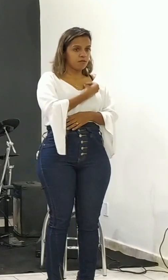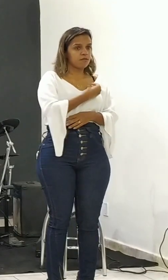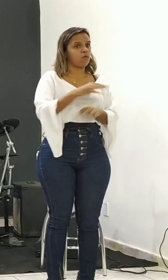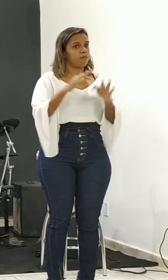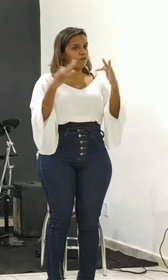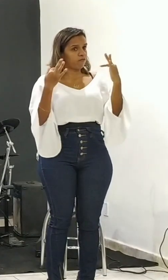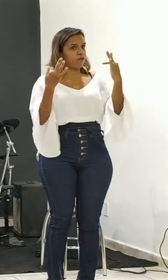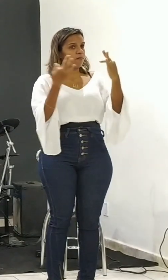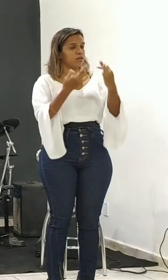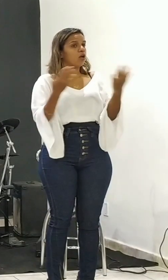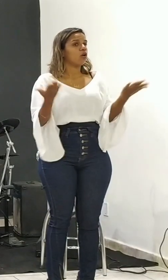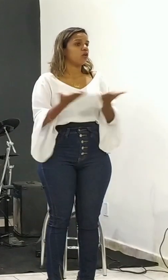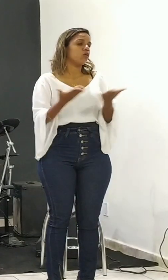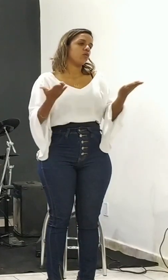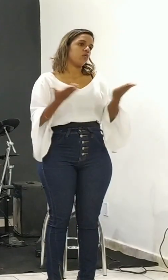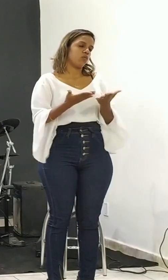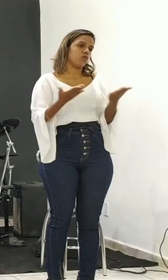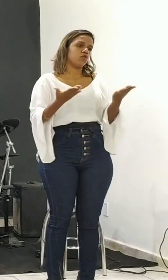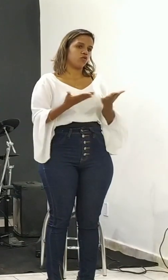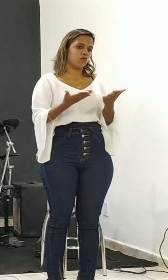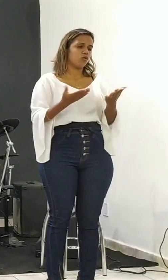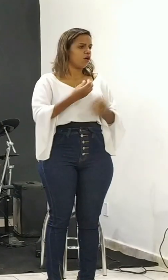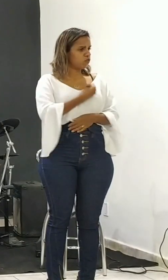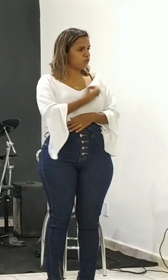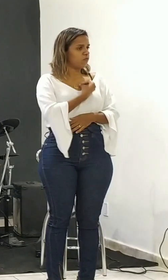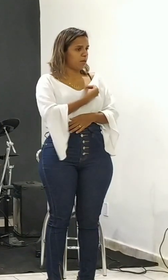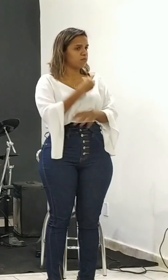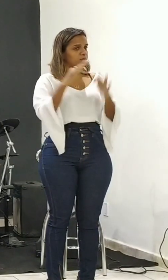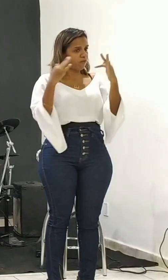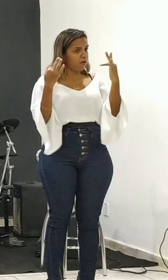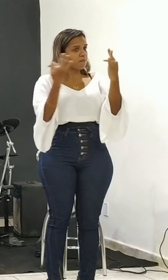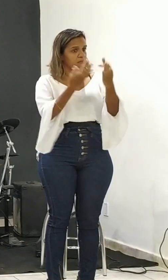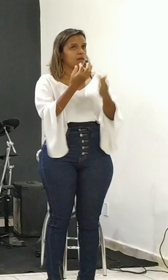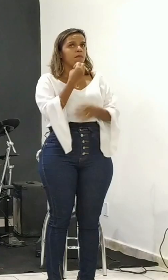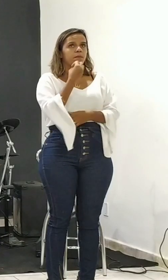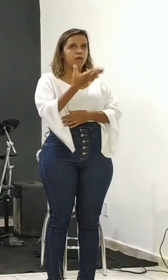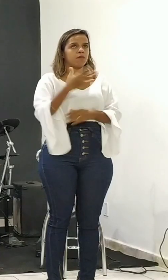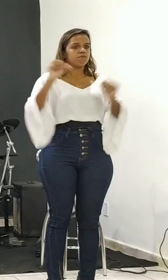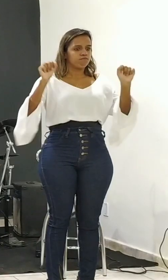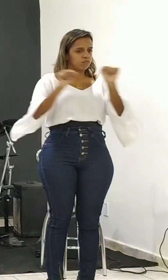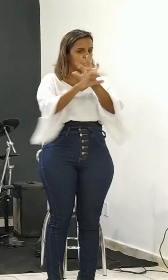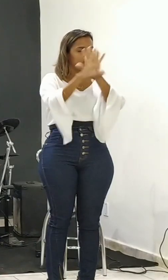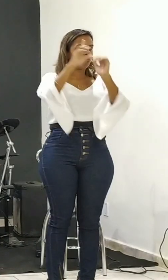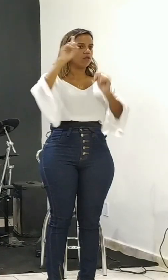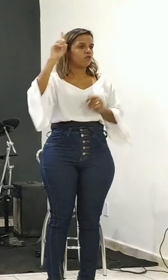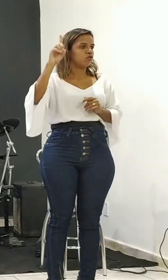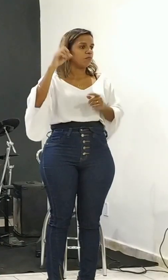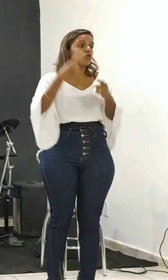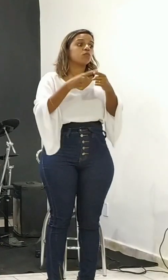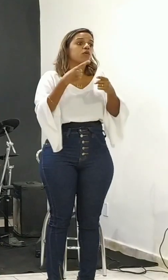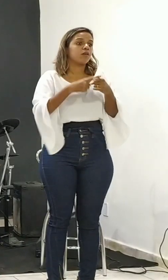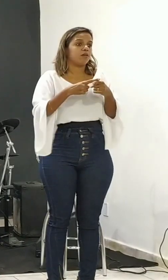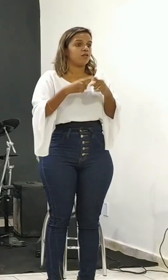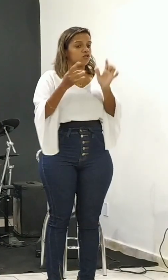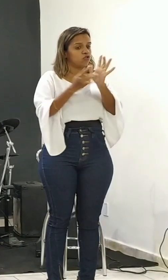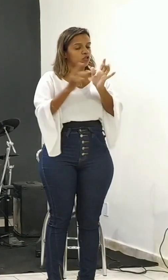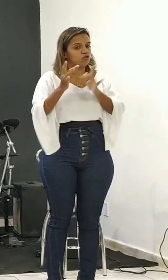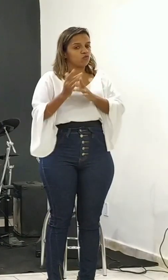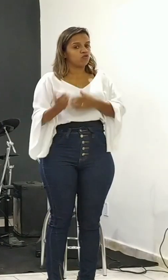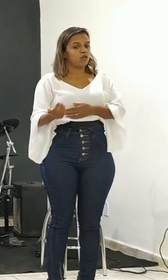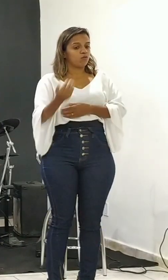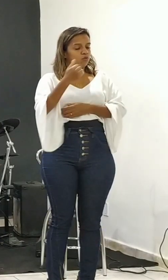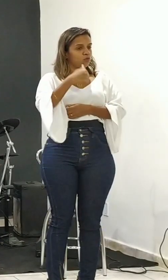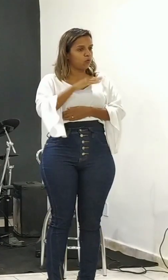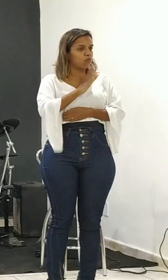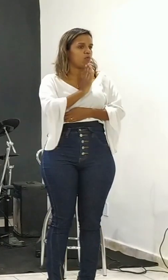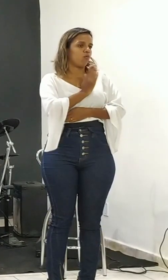a minha família, e hoje nós vivemos bem, para a glória de Deus. Mas porque Jesus entrou na minha vida, porque Jesus